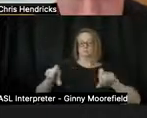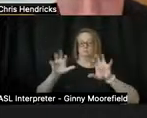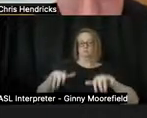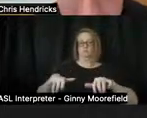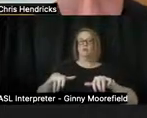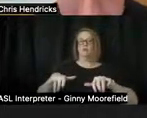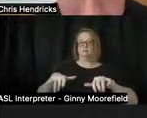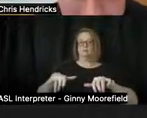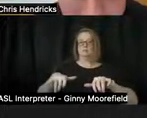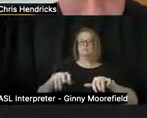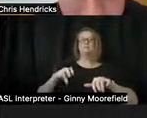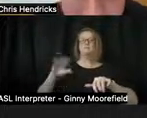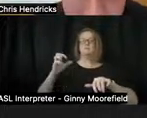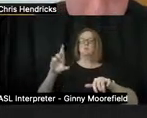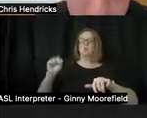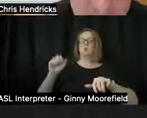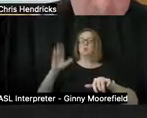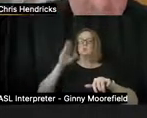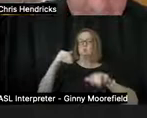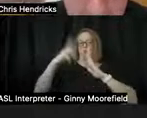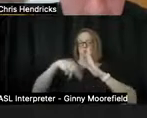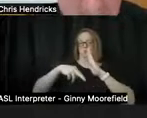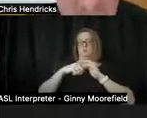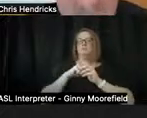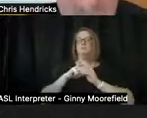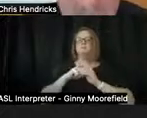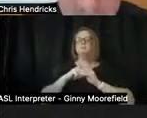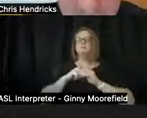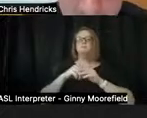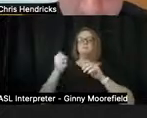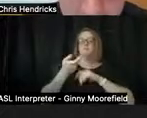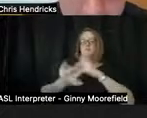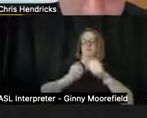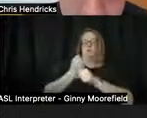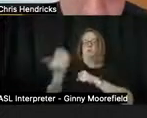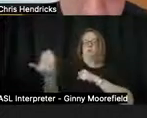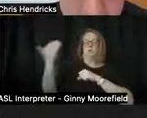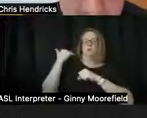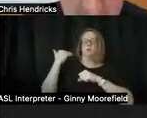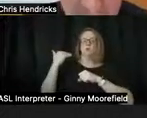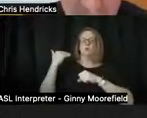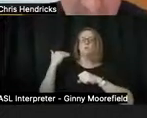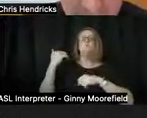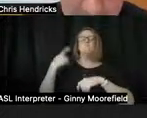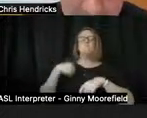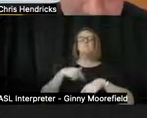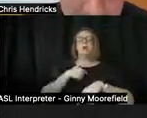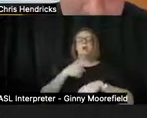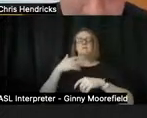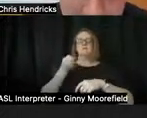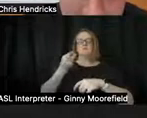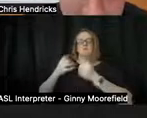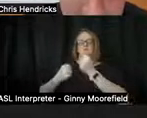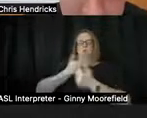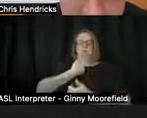chat excelente entonces logra newell dice hace unos años nosotros